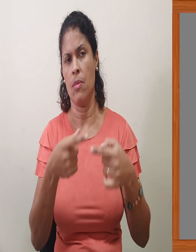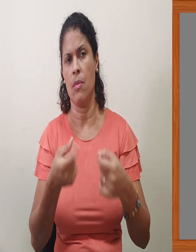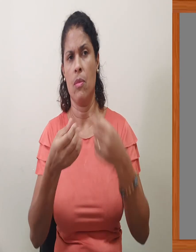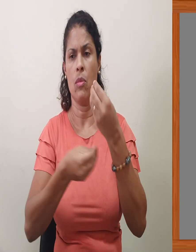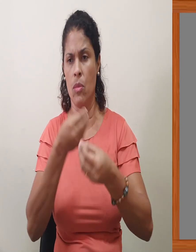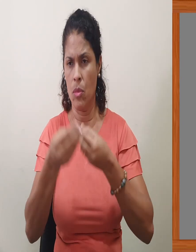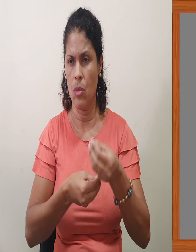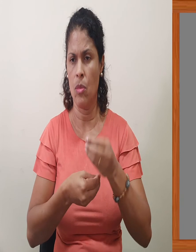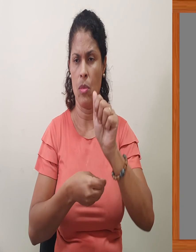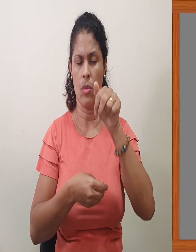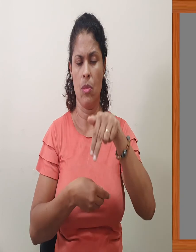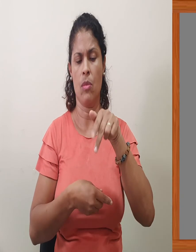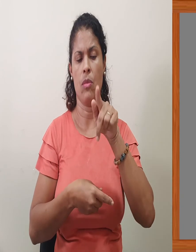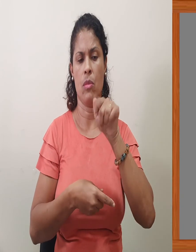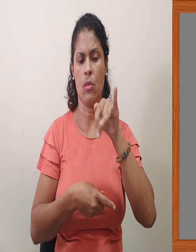imortalidade ao tumor.